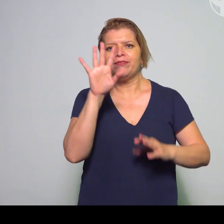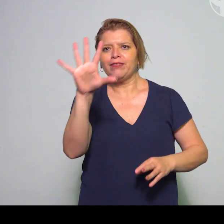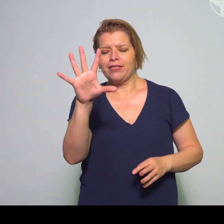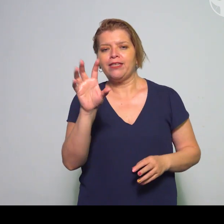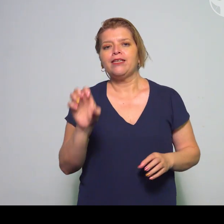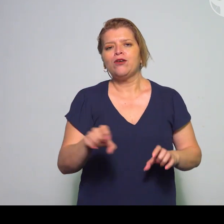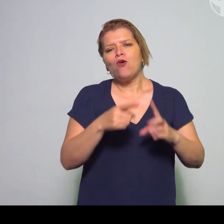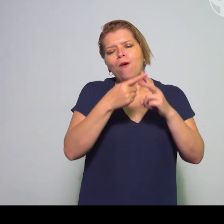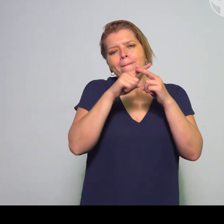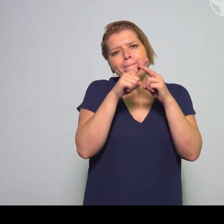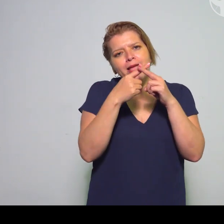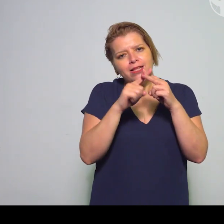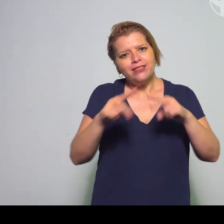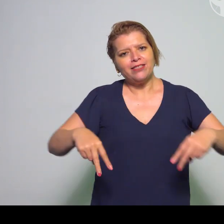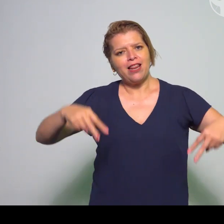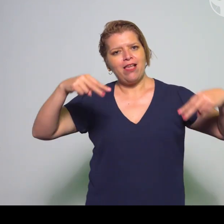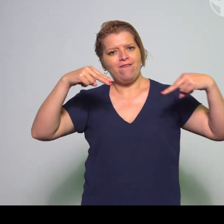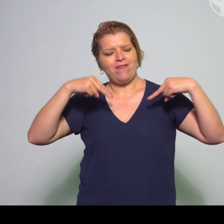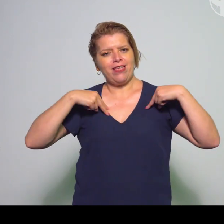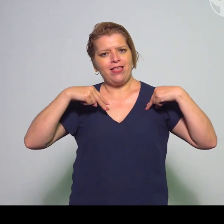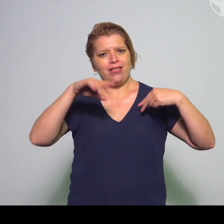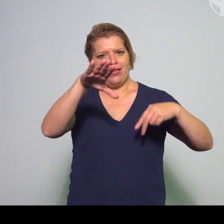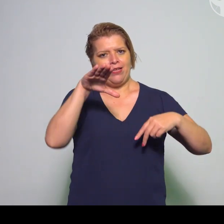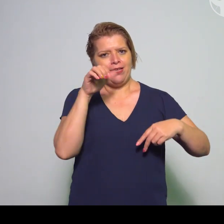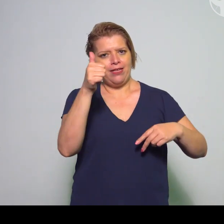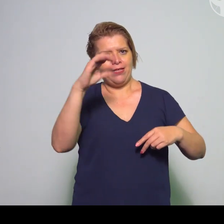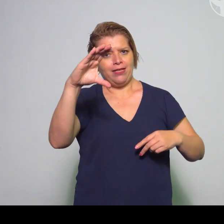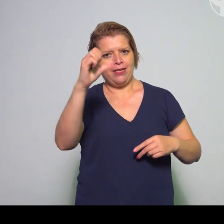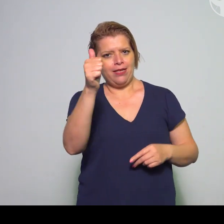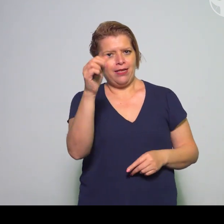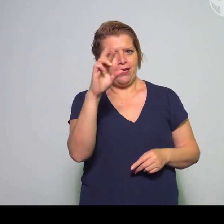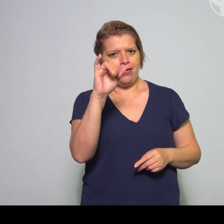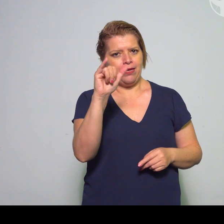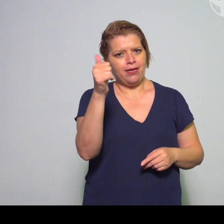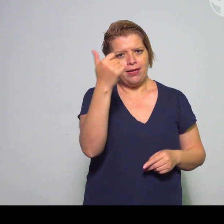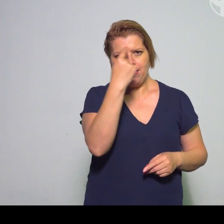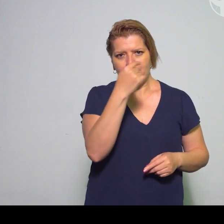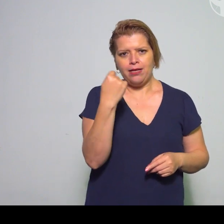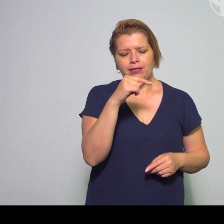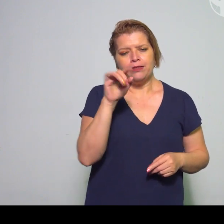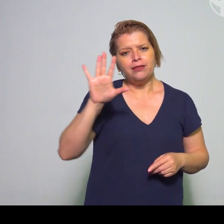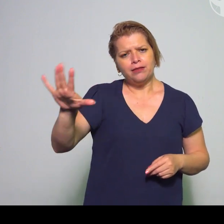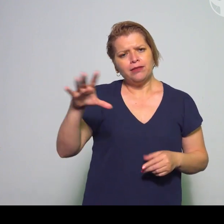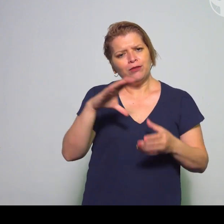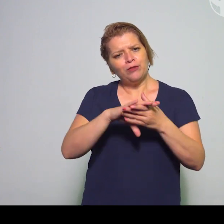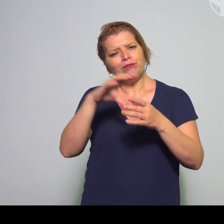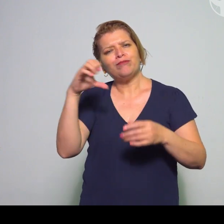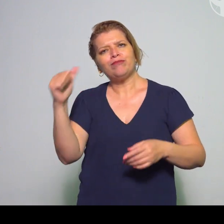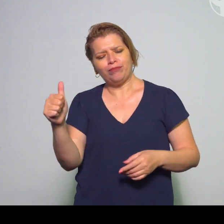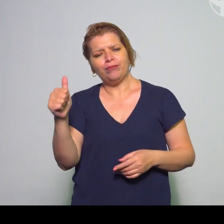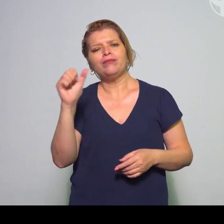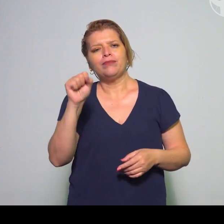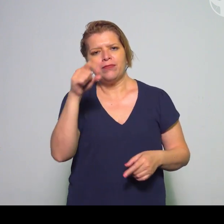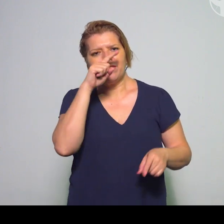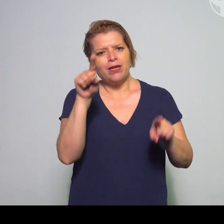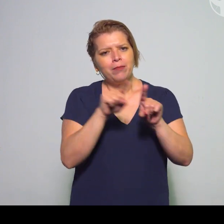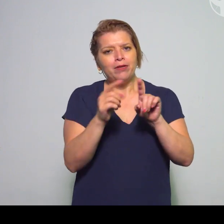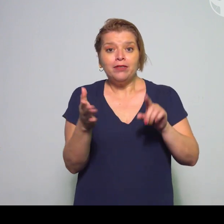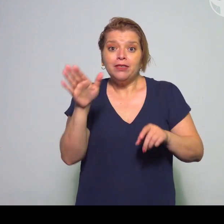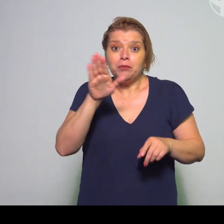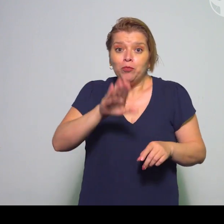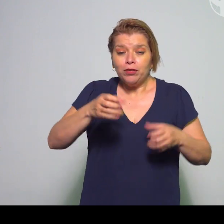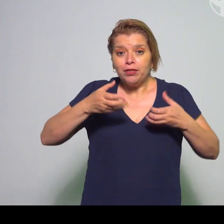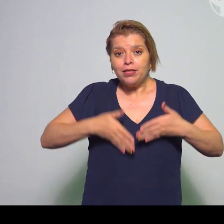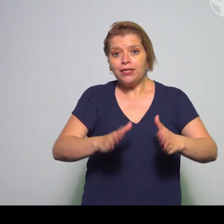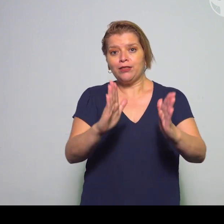entonces el relato de la vida de Zacarías y su esposa, lo cual llevaría también el resultado del nacimiento de